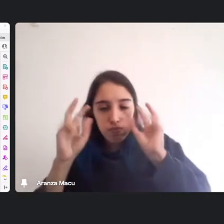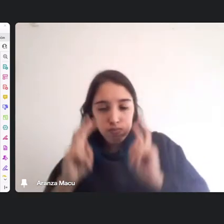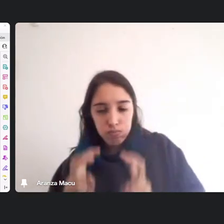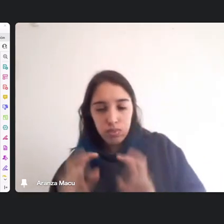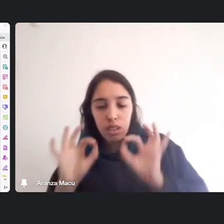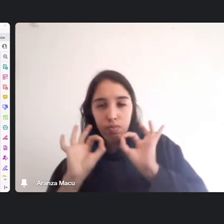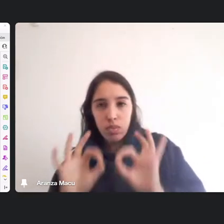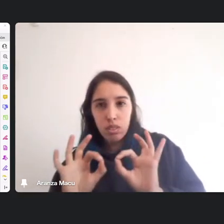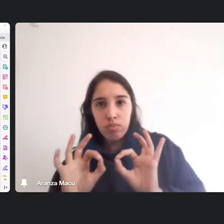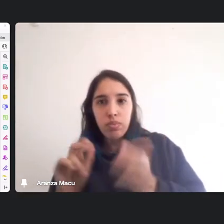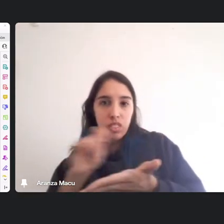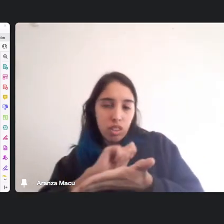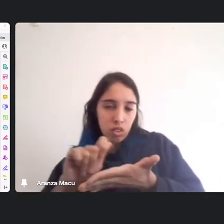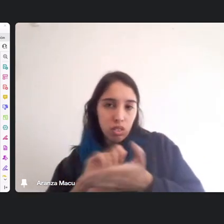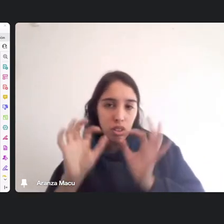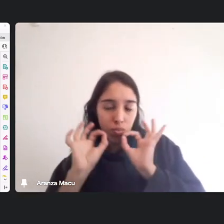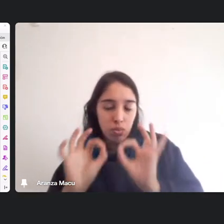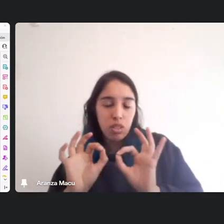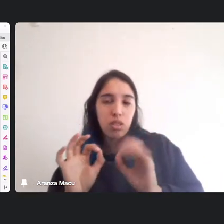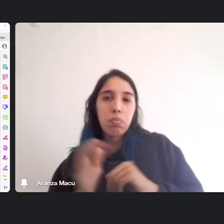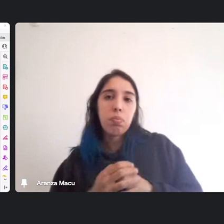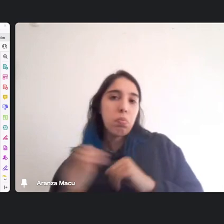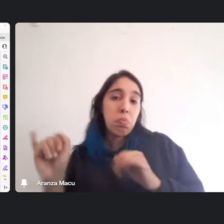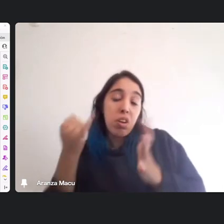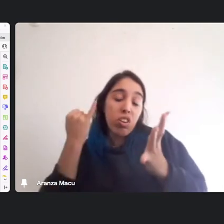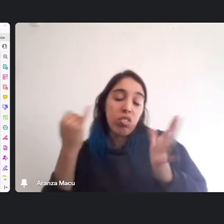Sí. ¿Sí?